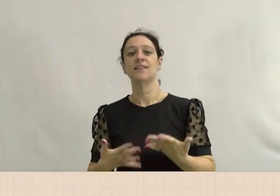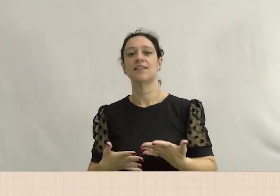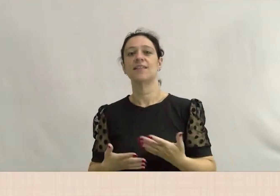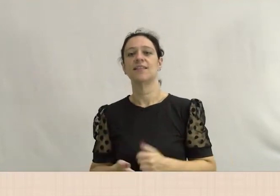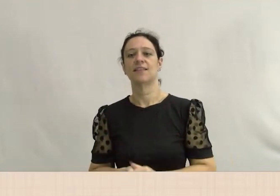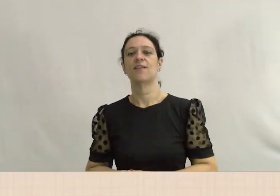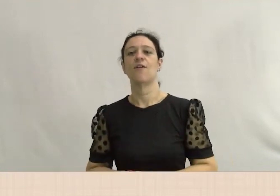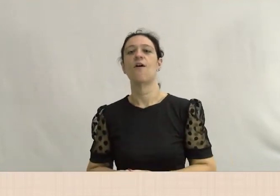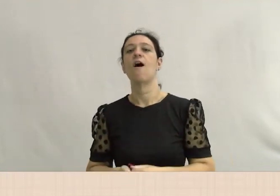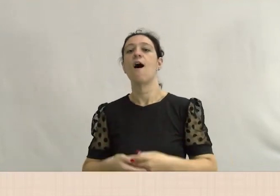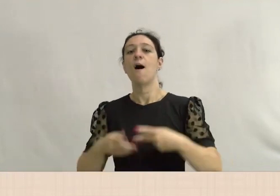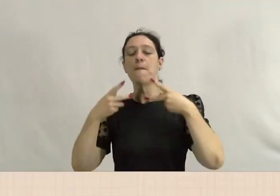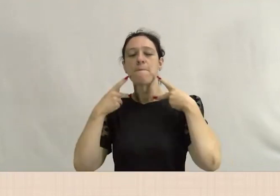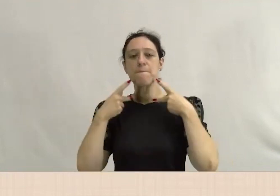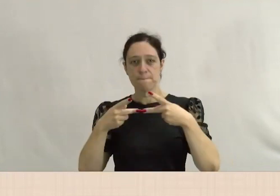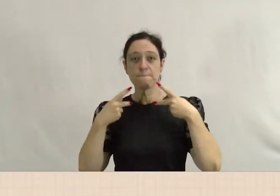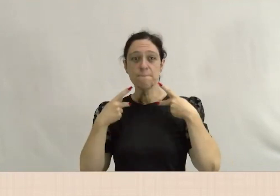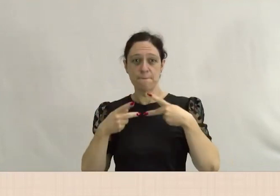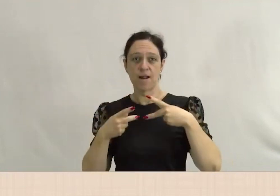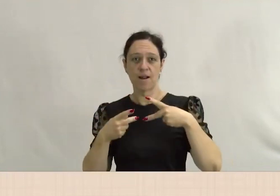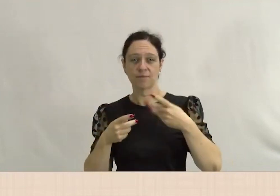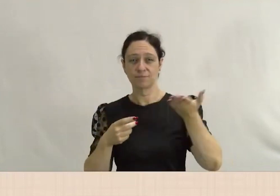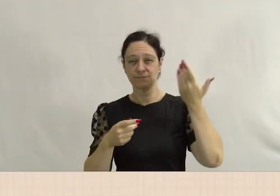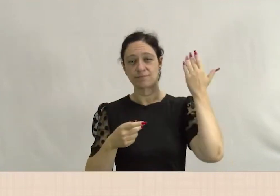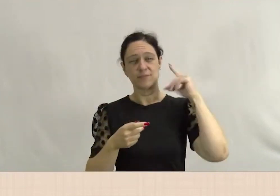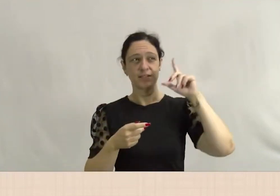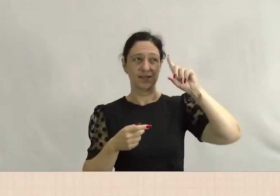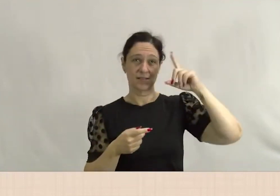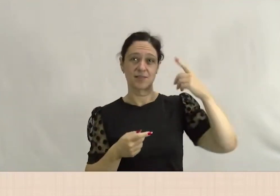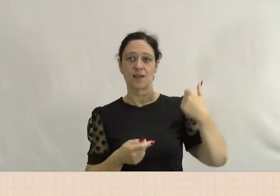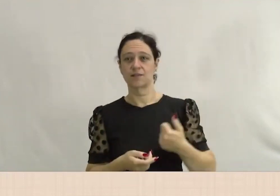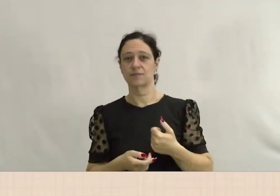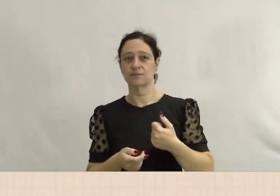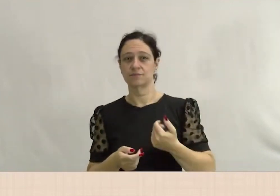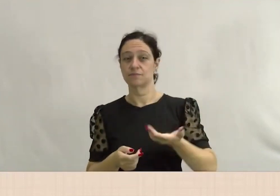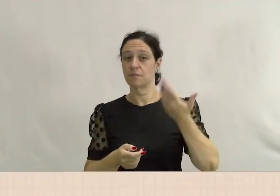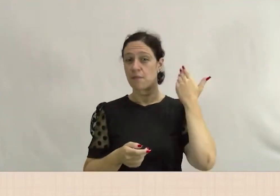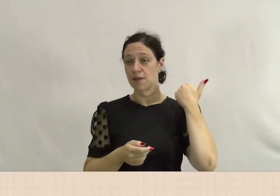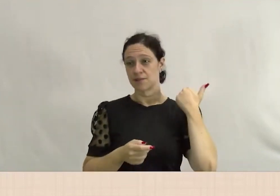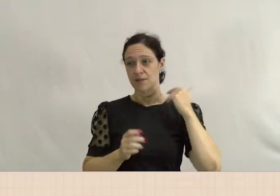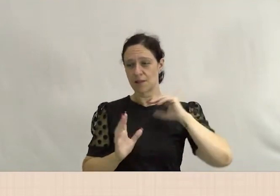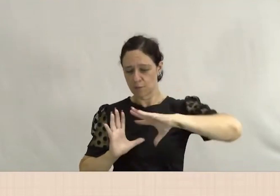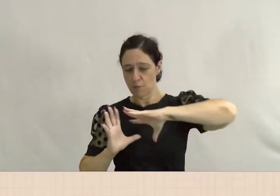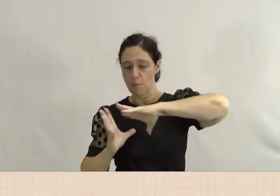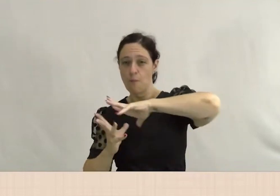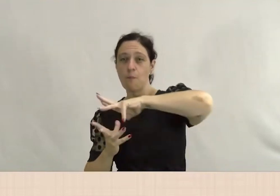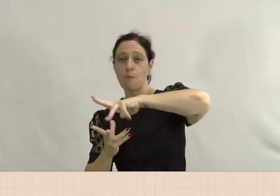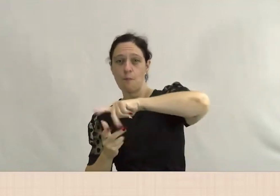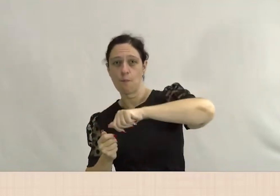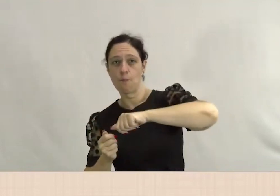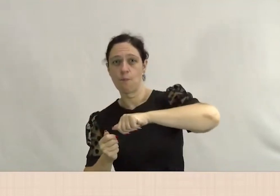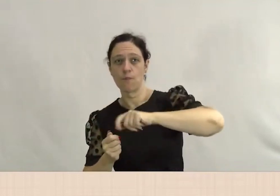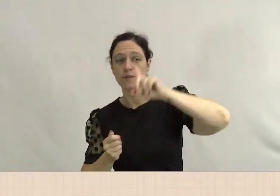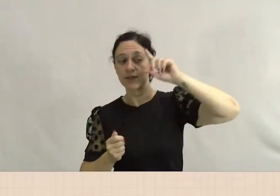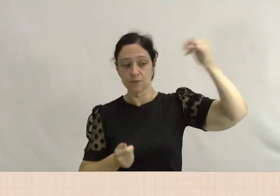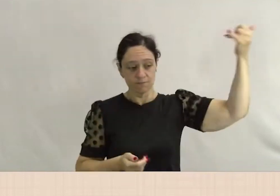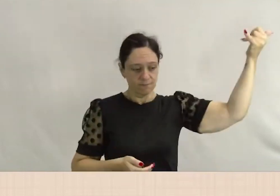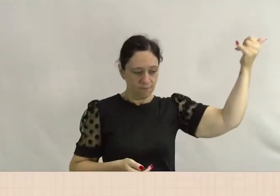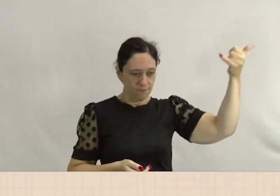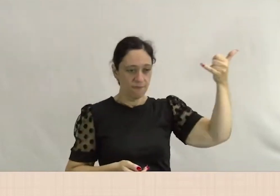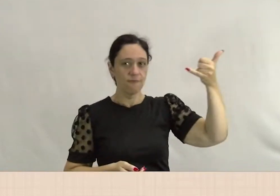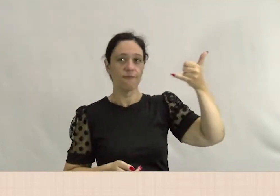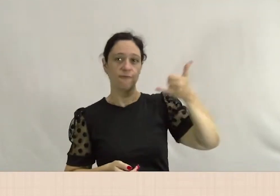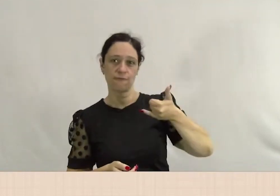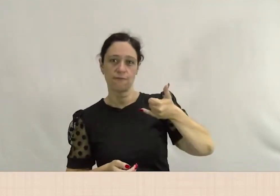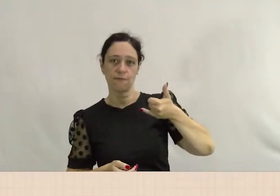palavra que era desde o princípio. No princípio era a palavra. E a palavra estava com